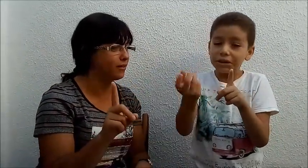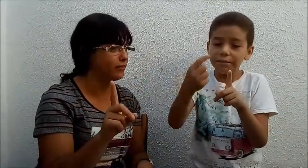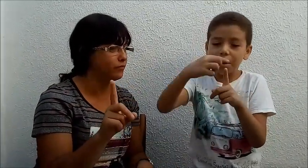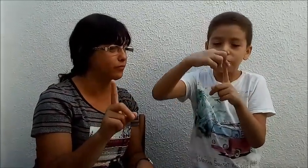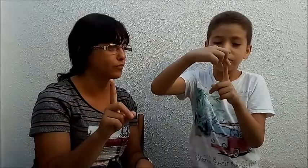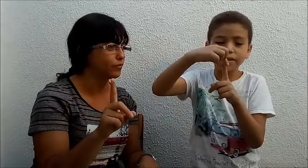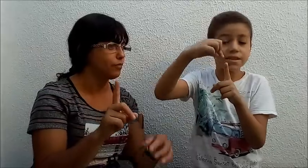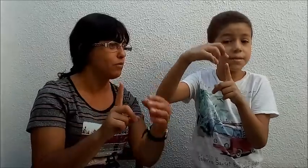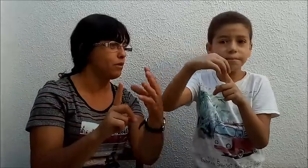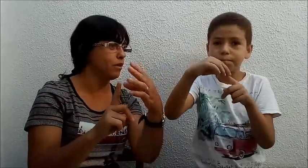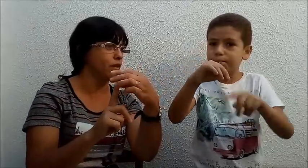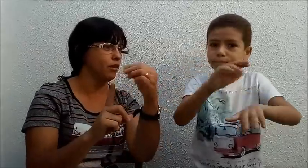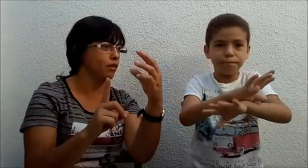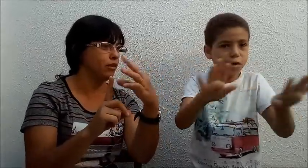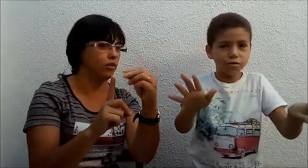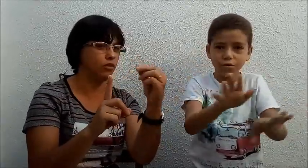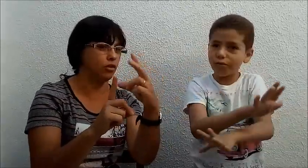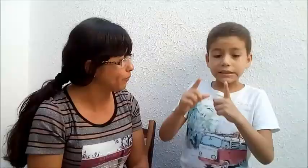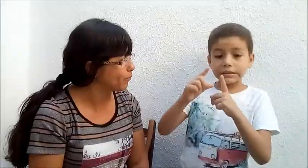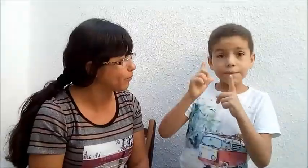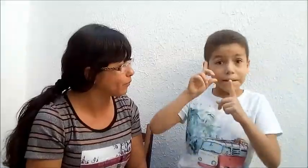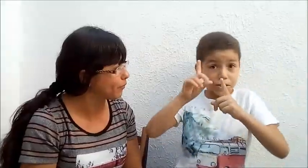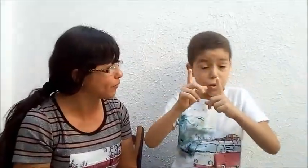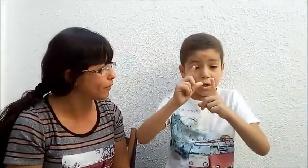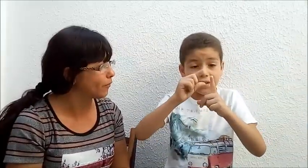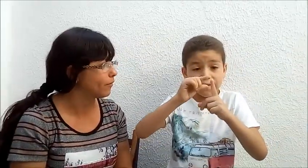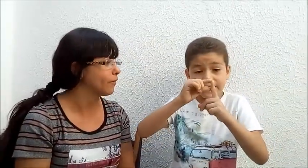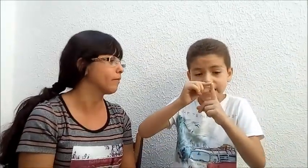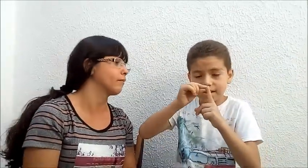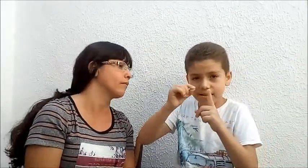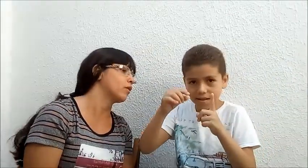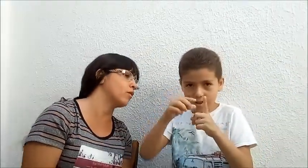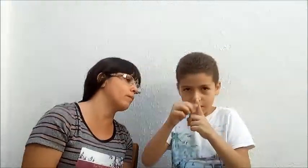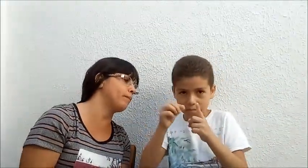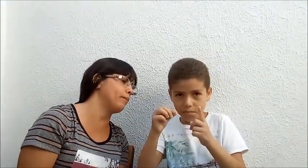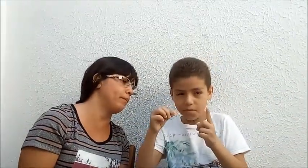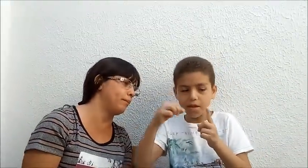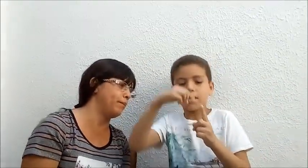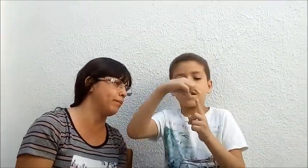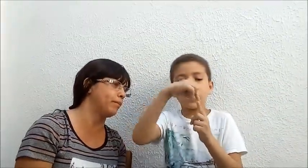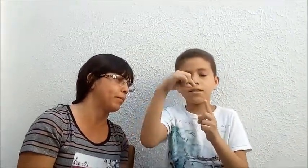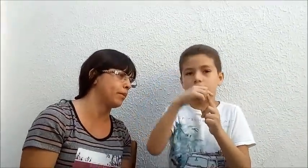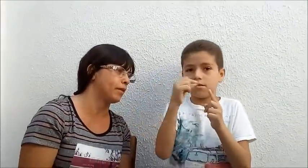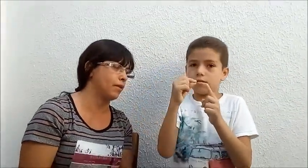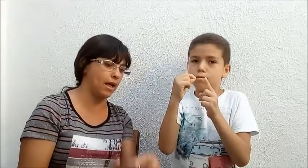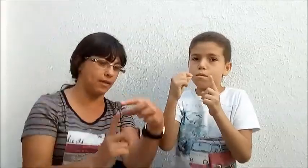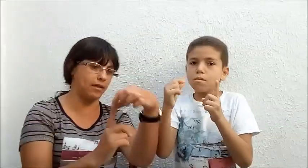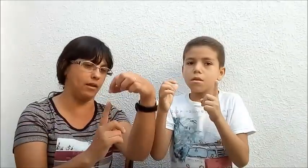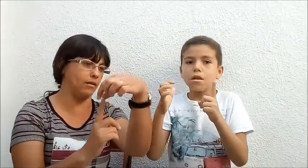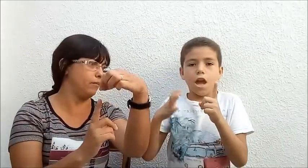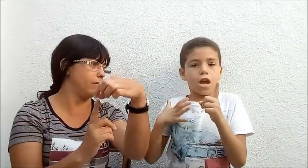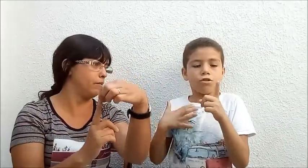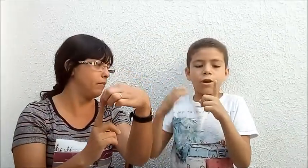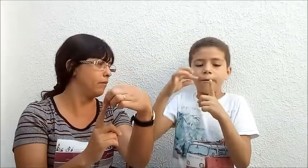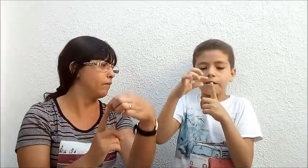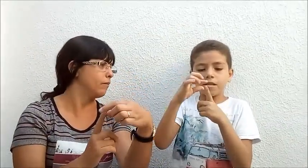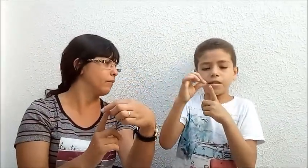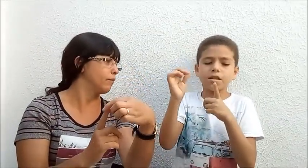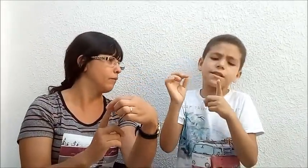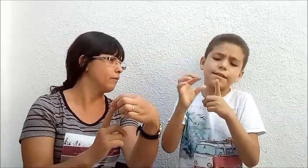outra mão e faz assim, pronto. Tem pessoa que faz assim e assim, eu já faço assim, às